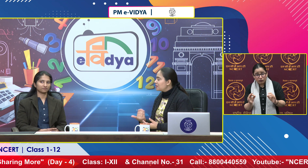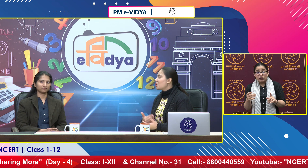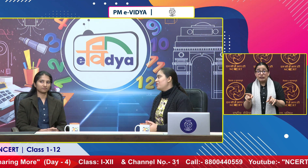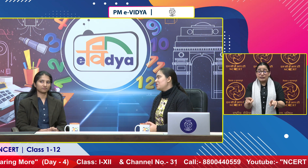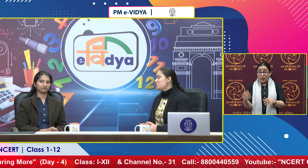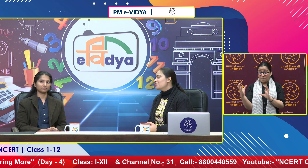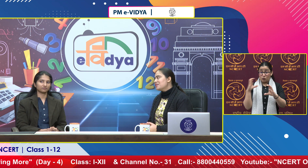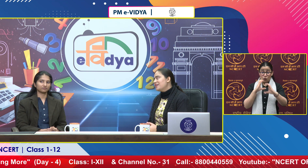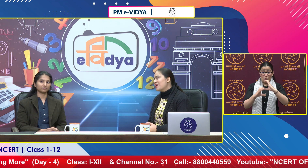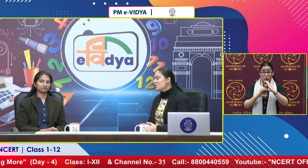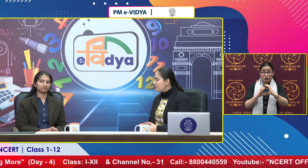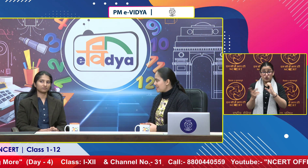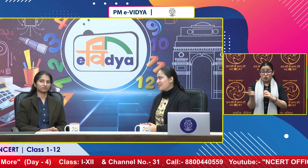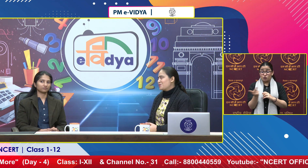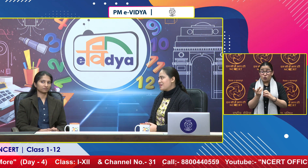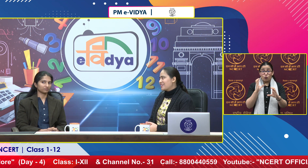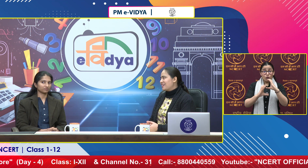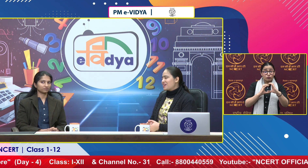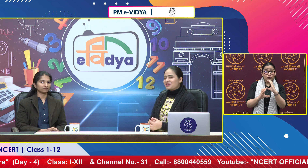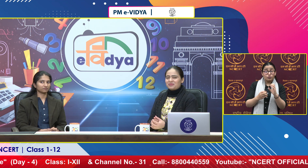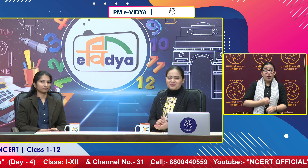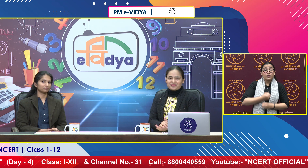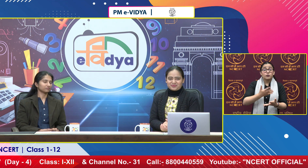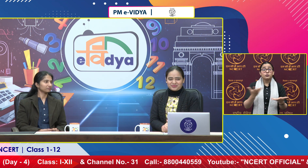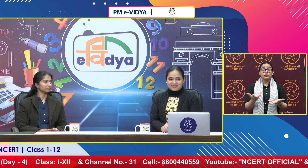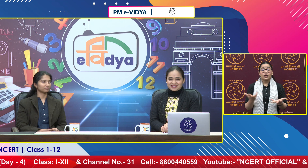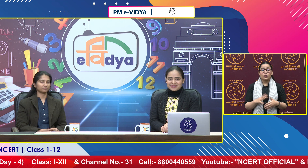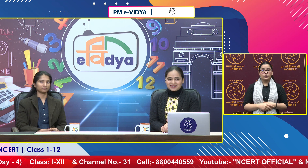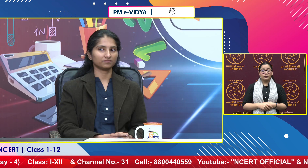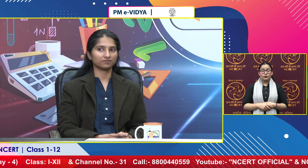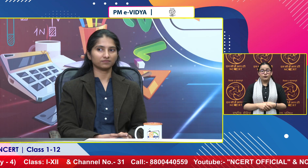और डॉटर की कॉन्वर्सेशन को साइन लैंग्वेज में कैसे एक्सप्रेस करेंगे?